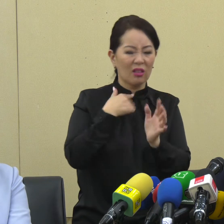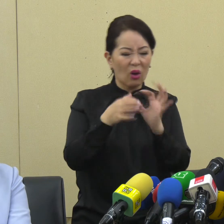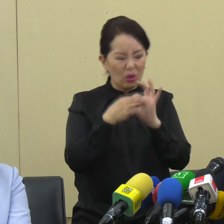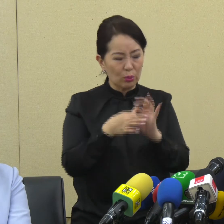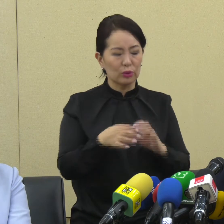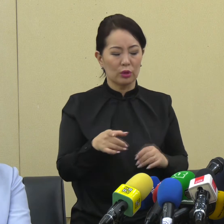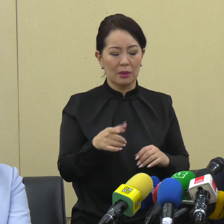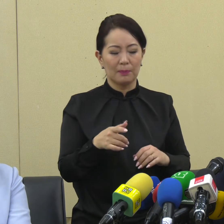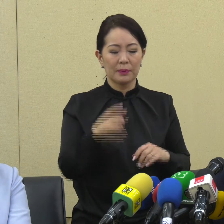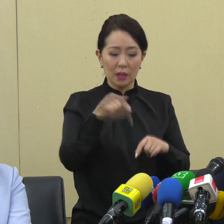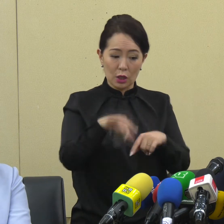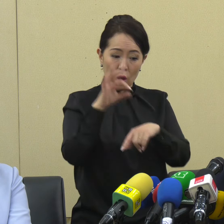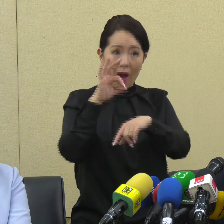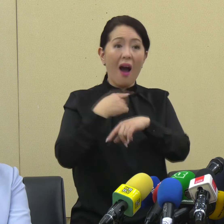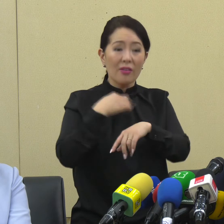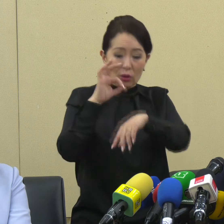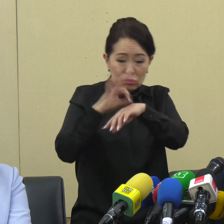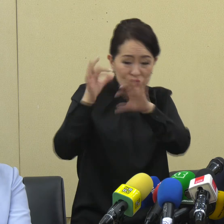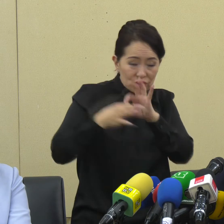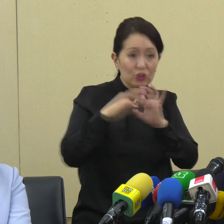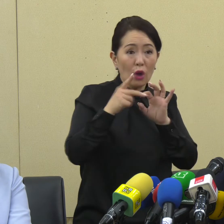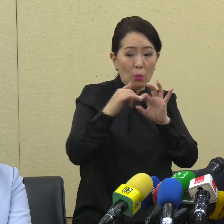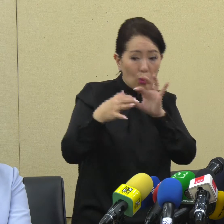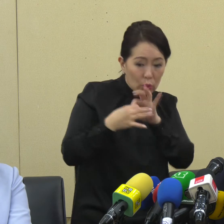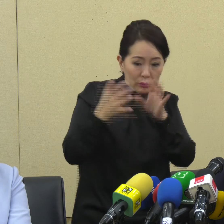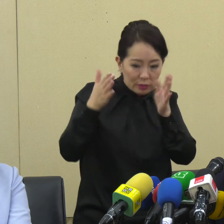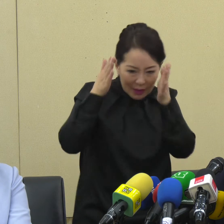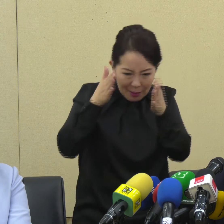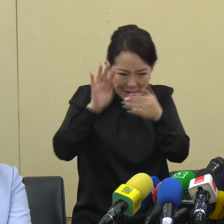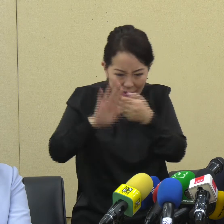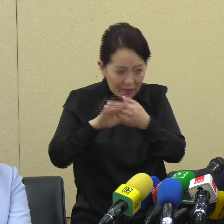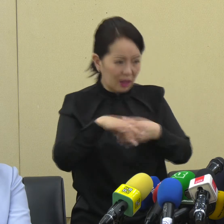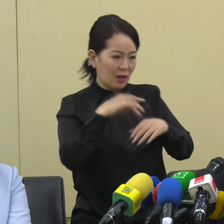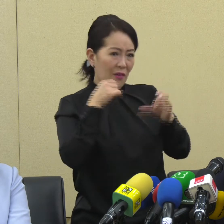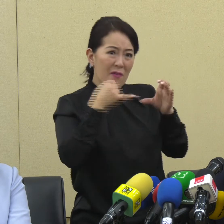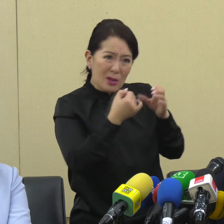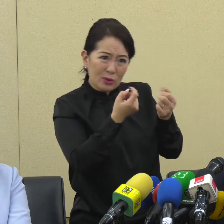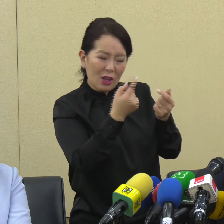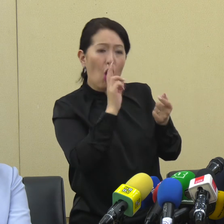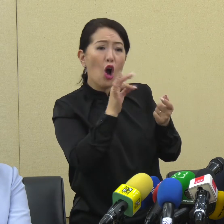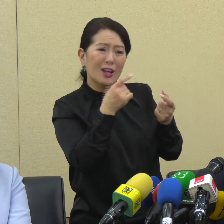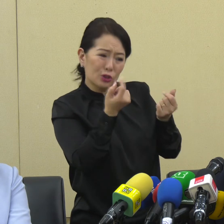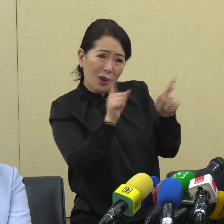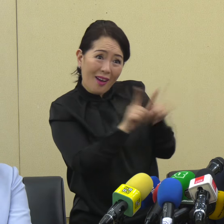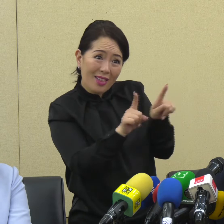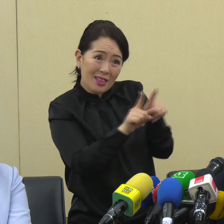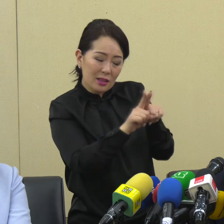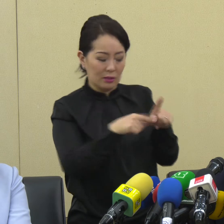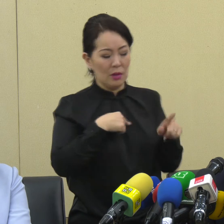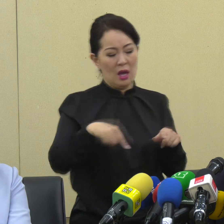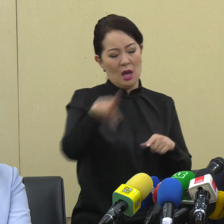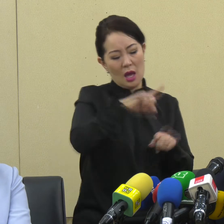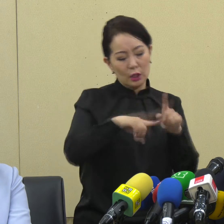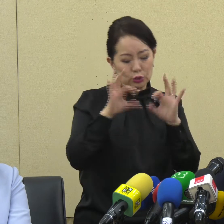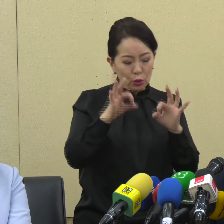хэмжээ энэ өвчнөөс энэ шинэ вирусээс хамгаалах арга хэмжээтэй төстэй учраас бид нар бол маш одоо